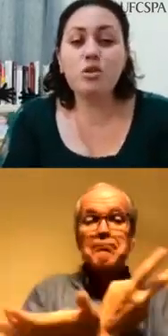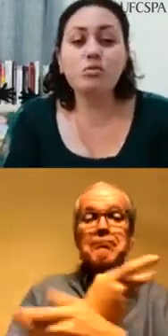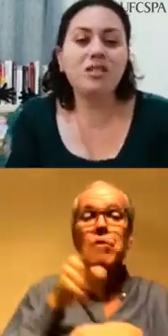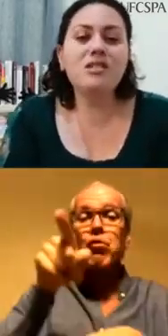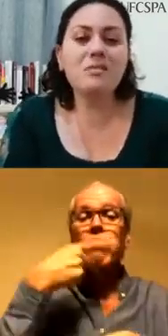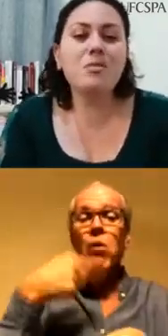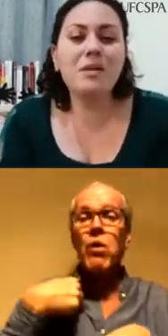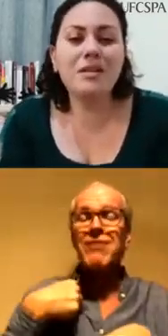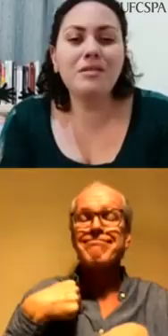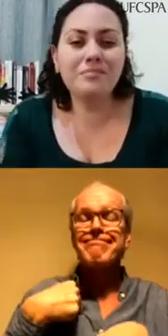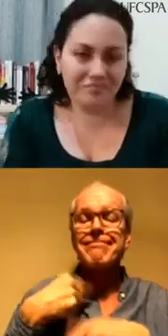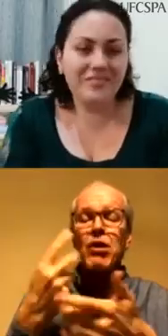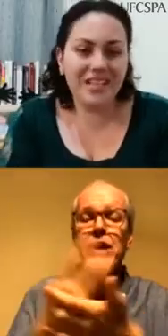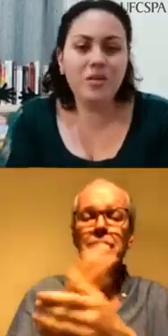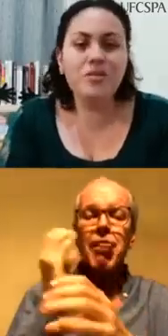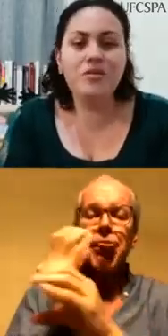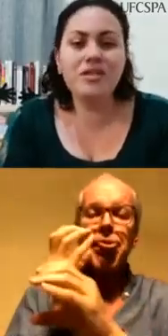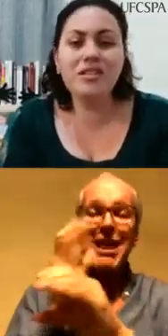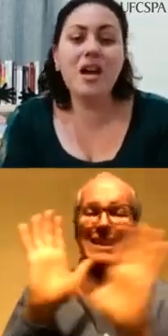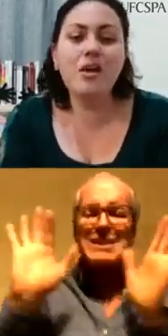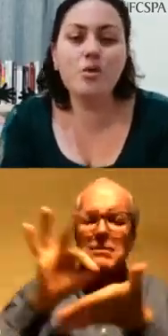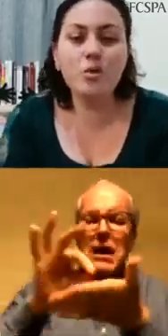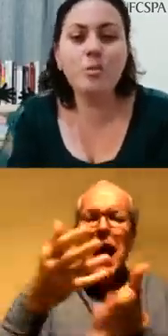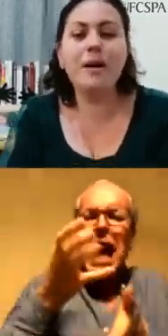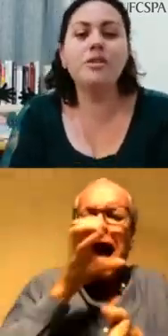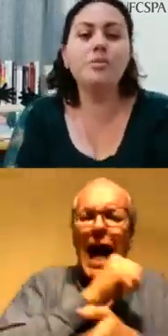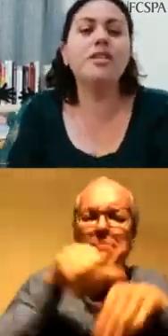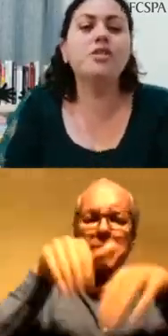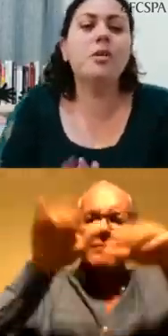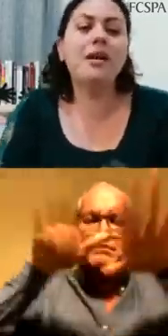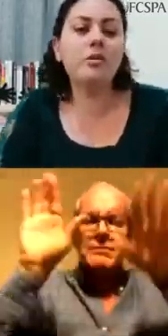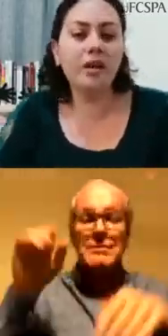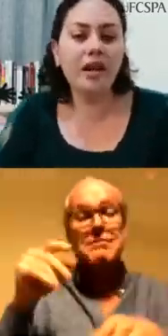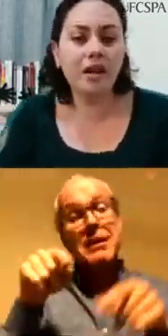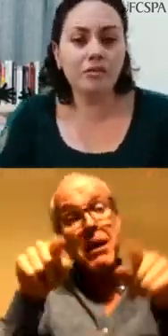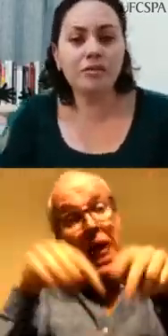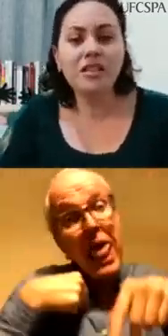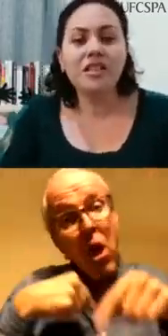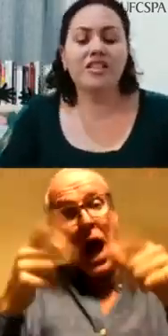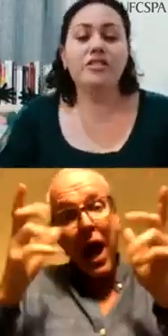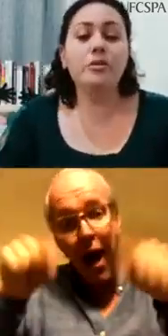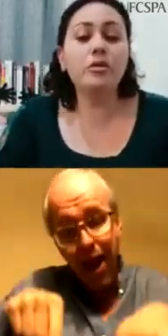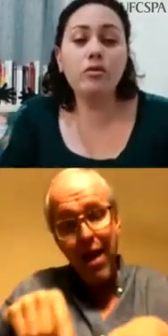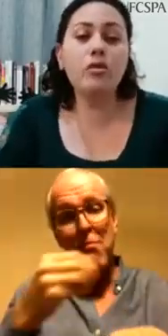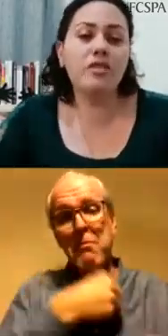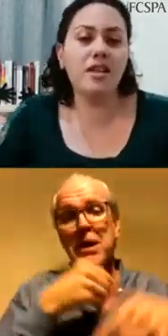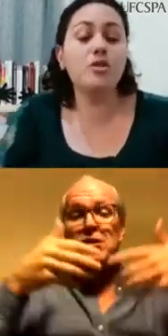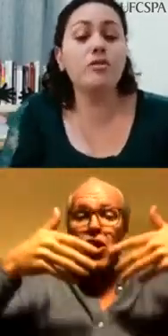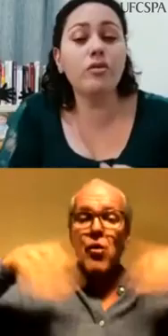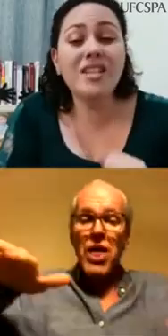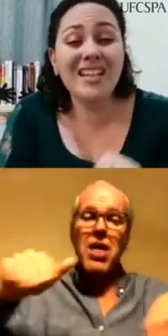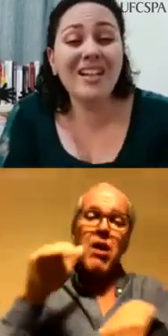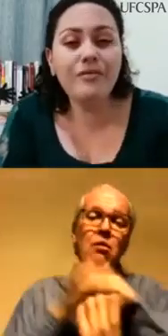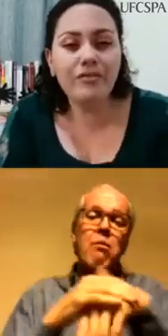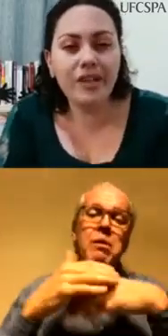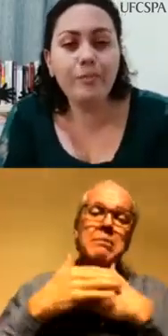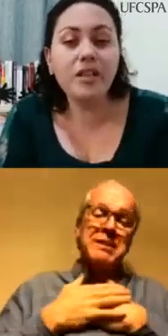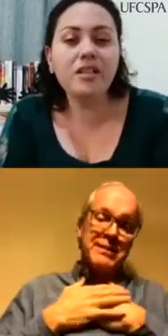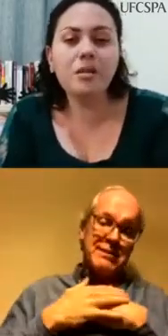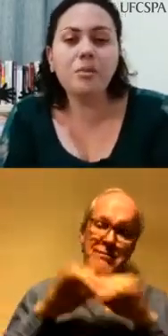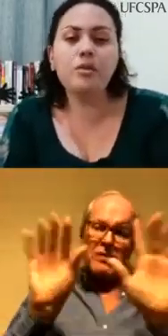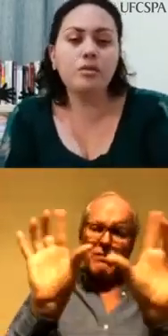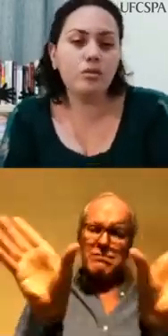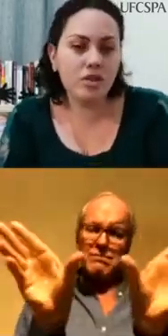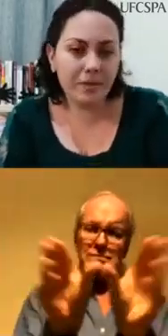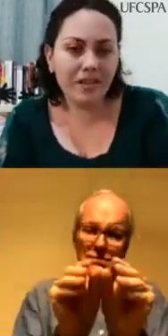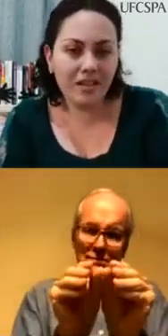acabar soltando esse problema, né? Como se fosse assim, eu sou o culpado por ele tomar algo errado. Então eu não vou conversar, eu só vou escrever porque aqui